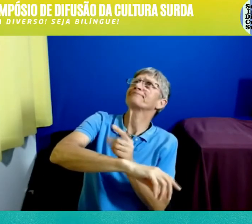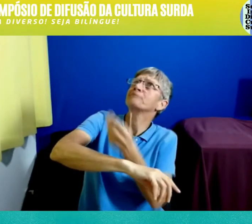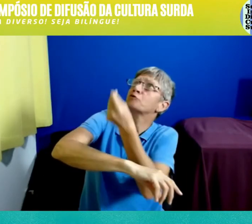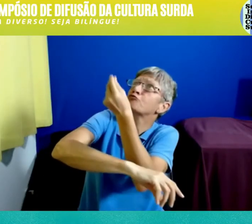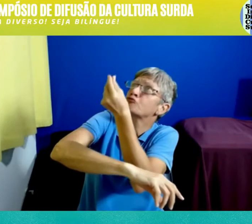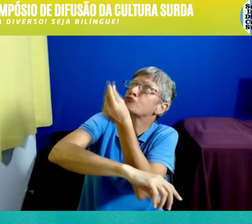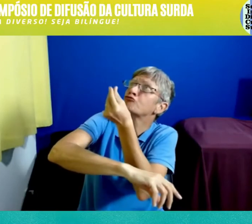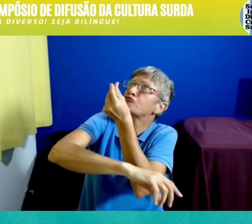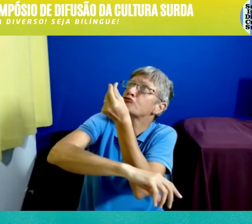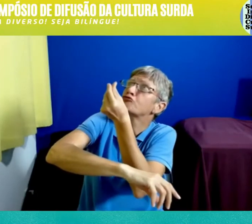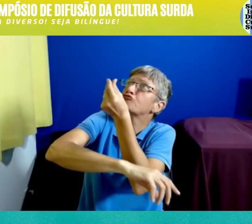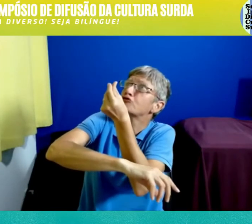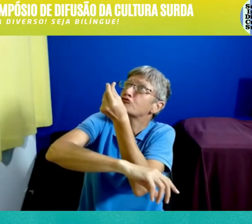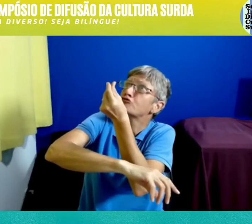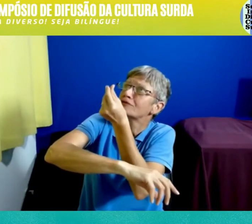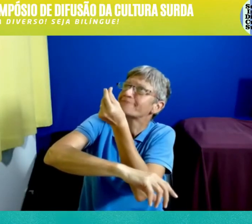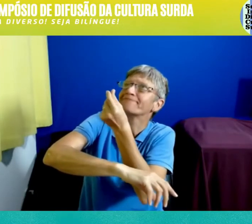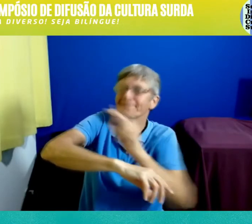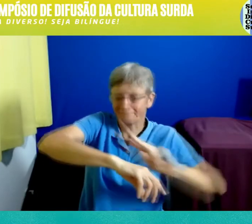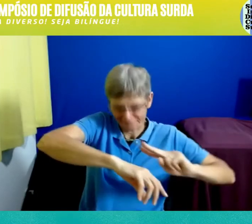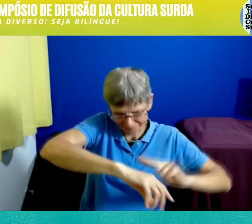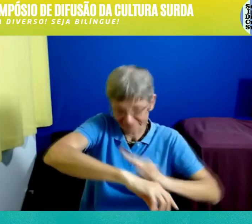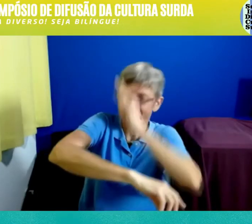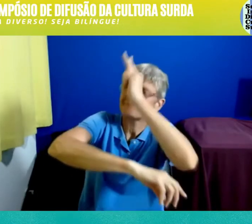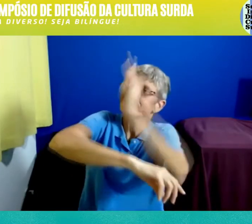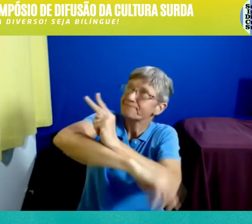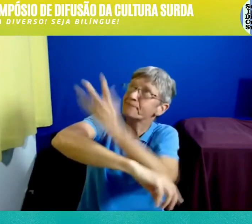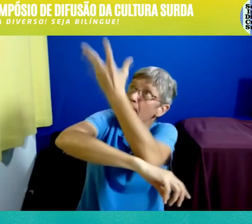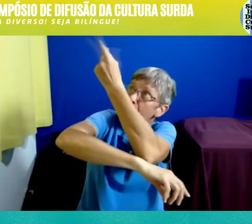Parece um gato.